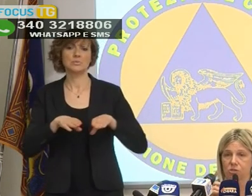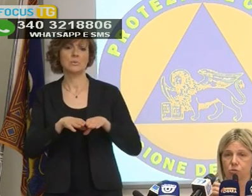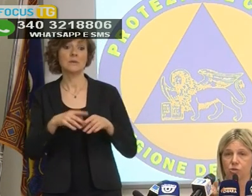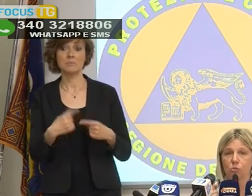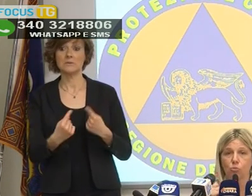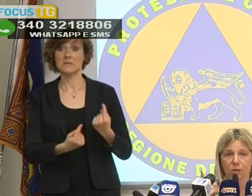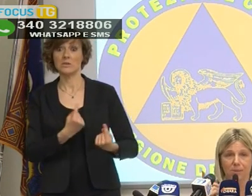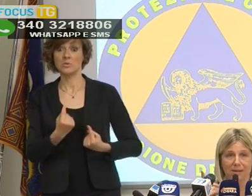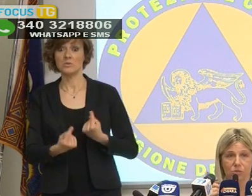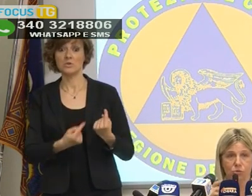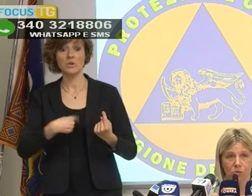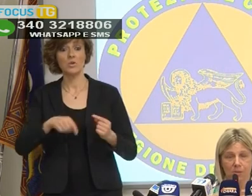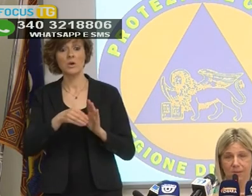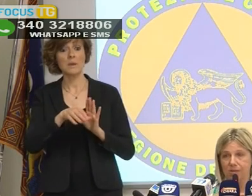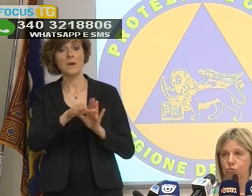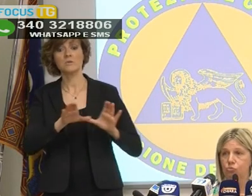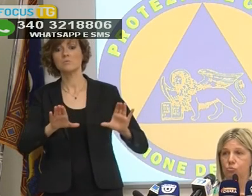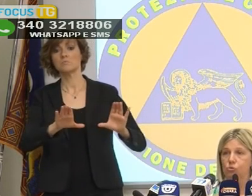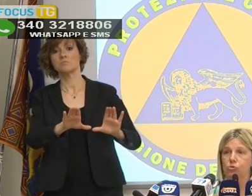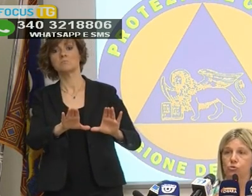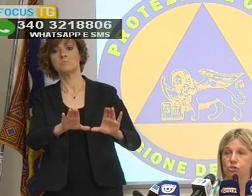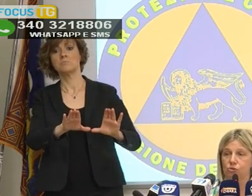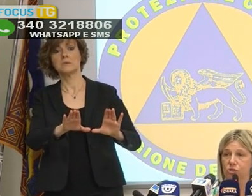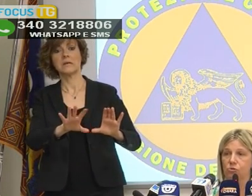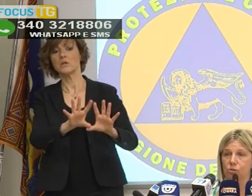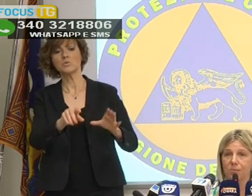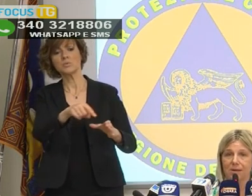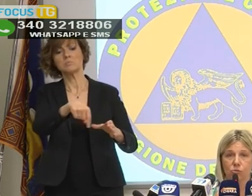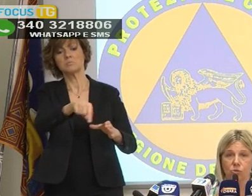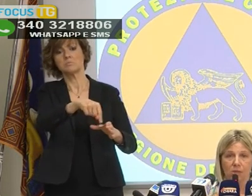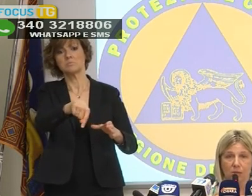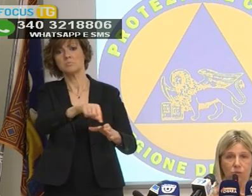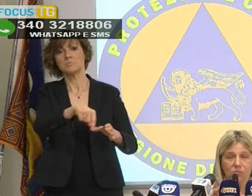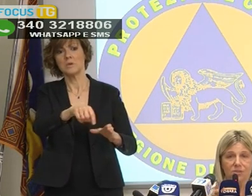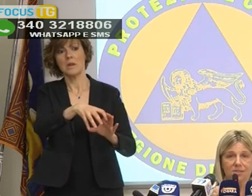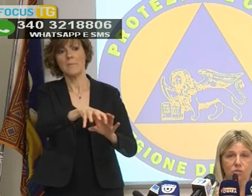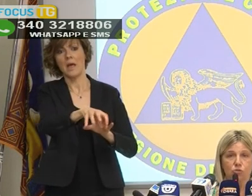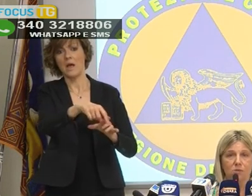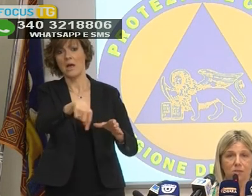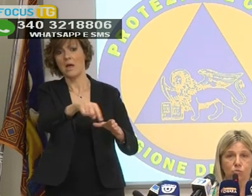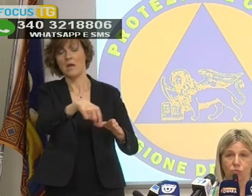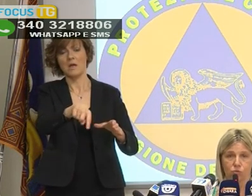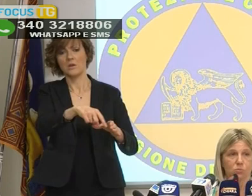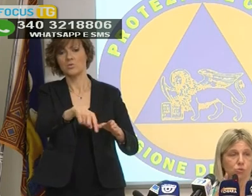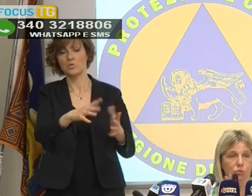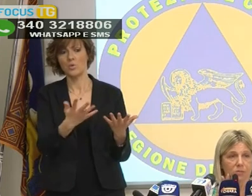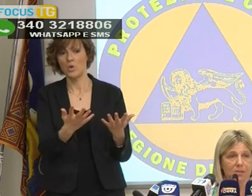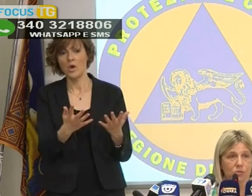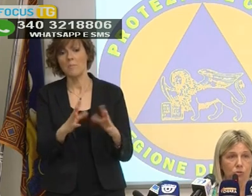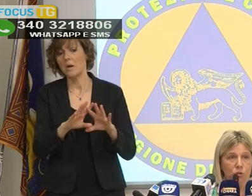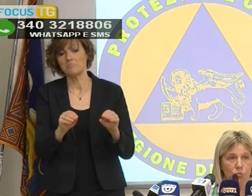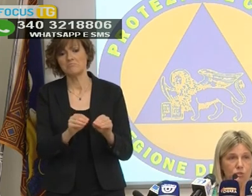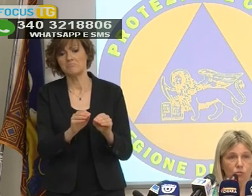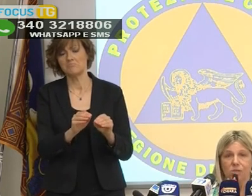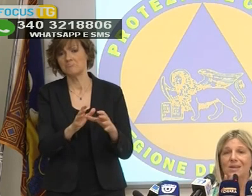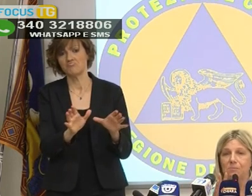siamo riusciti a chiudere un reparto, perché era tutto molto circoscritto in un reparto, e quindi far sì, insomma, che tutto fosse molto